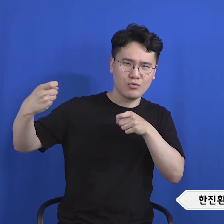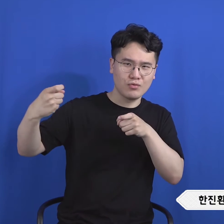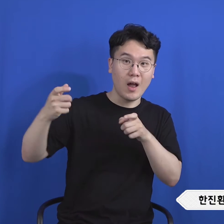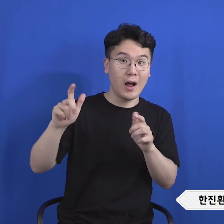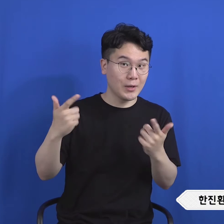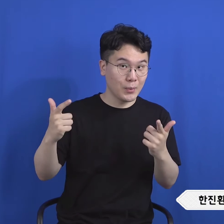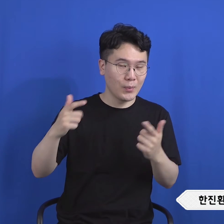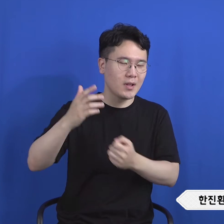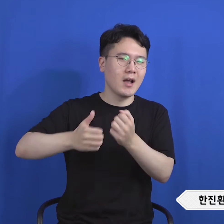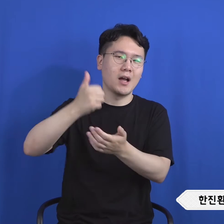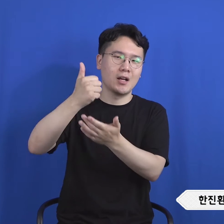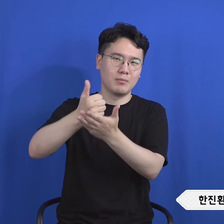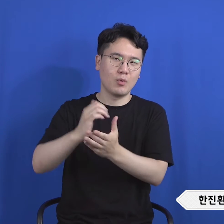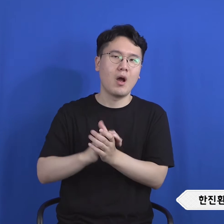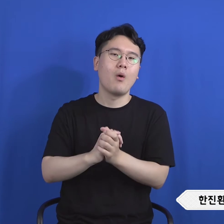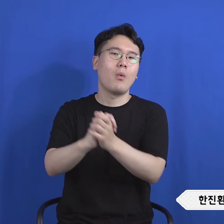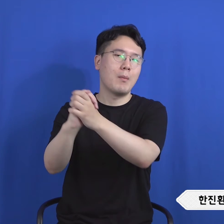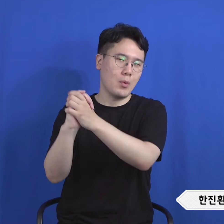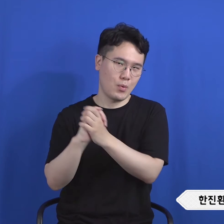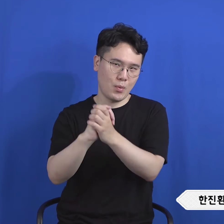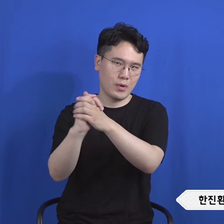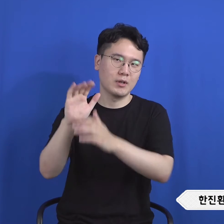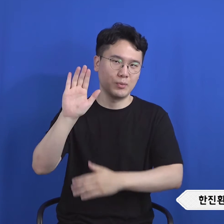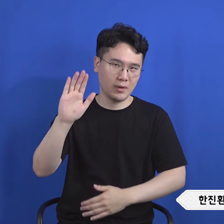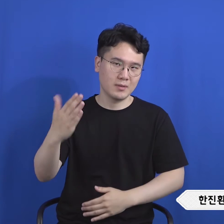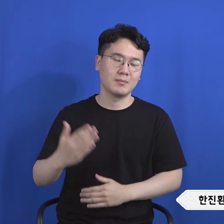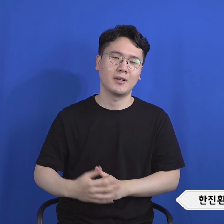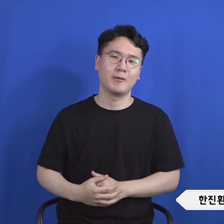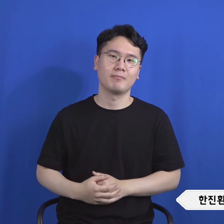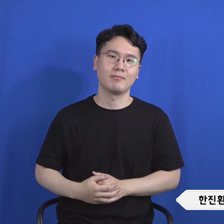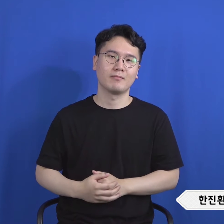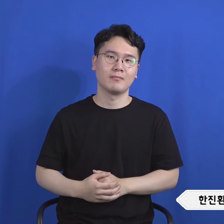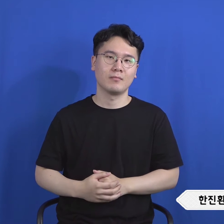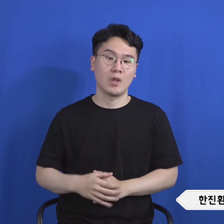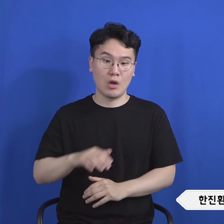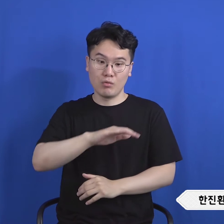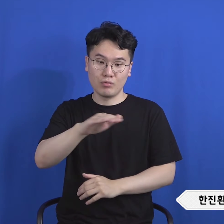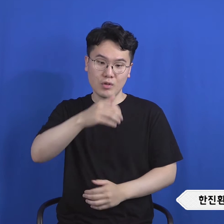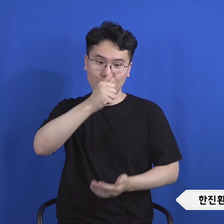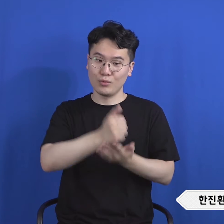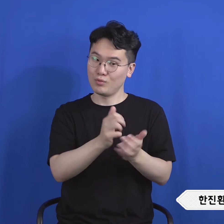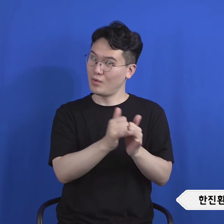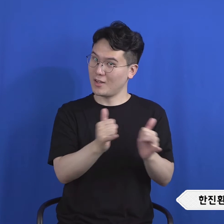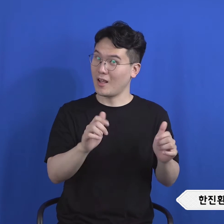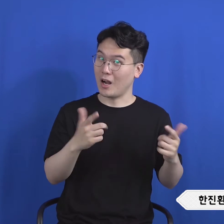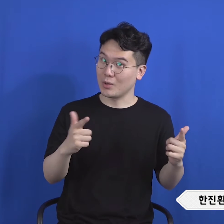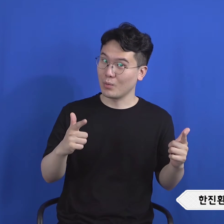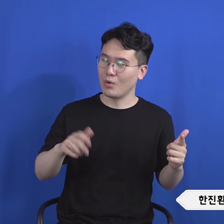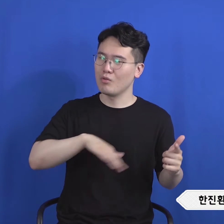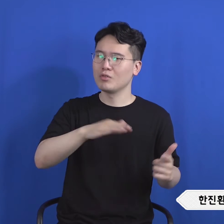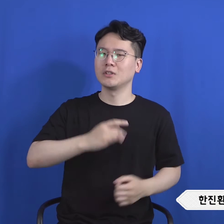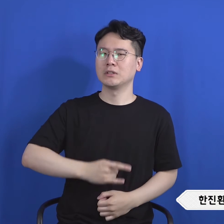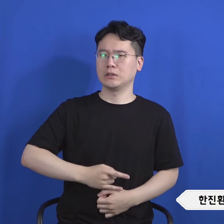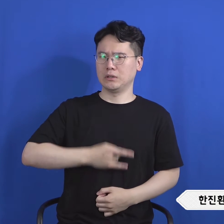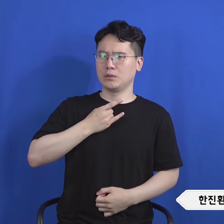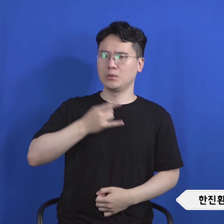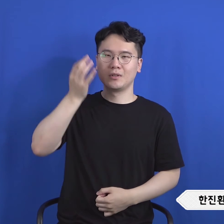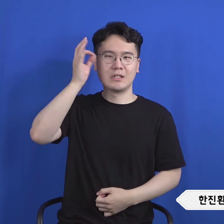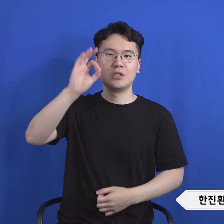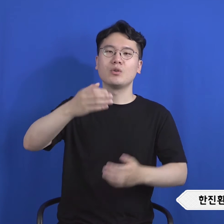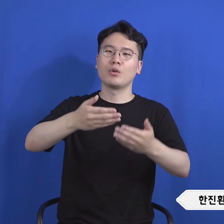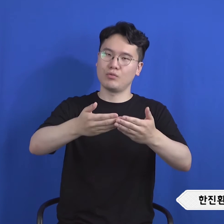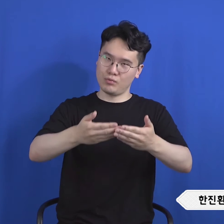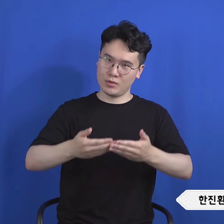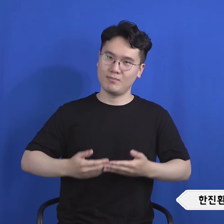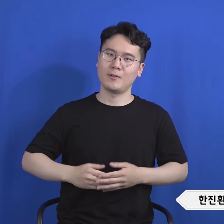되었습니다. 더 이상 죄인이 아니라 우리를 의롭다고 우리에게 칭의를 주셨습니다. 우리가